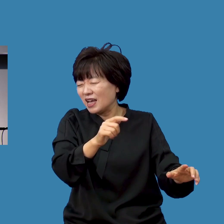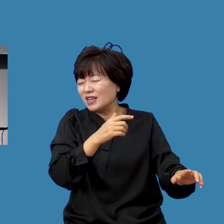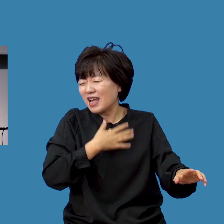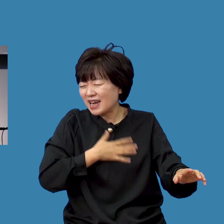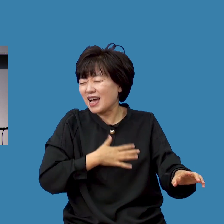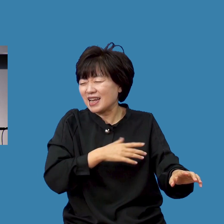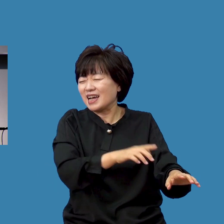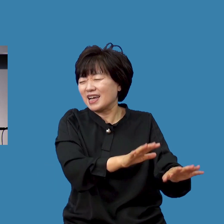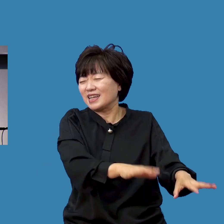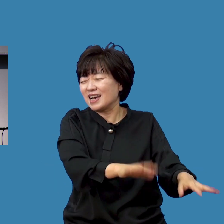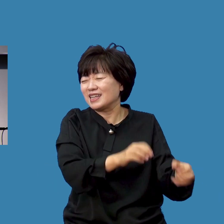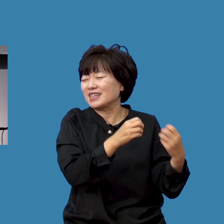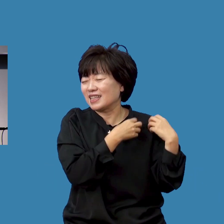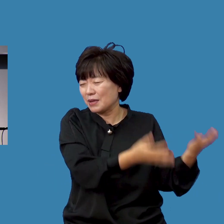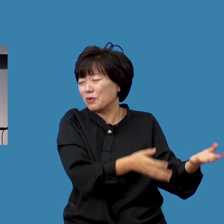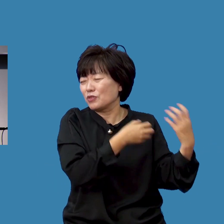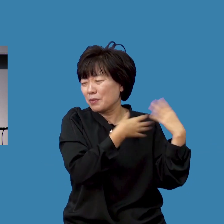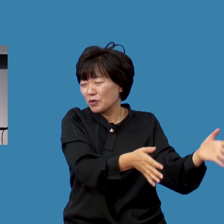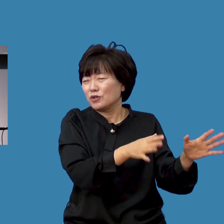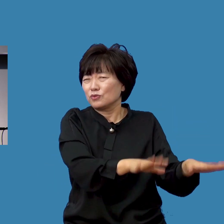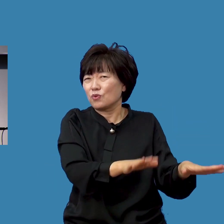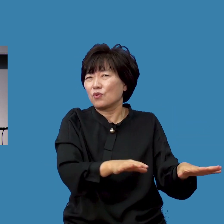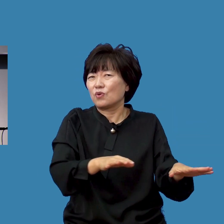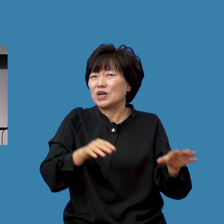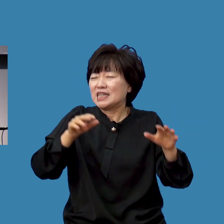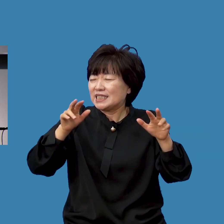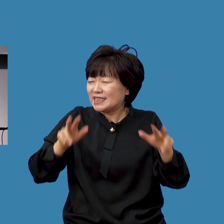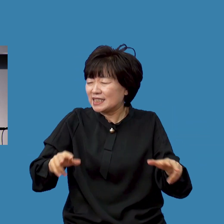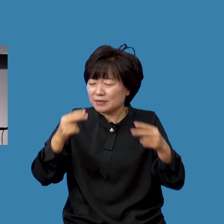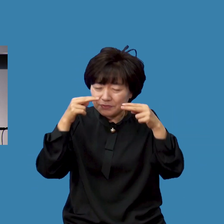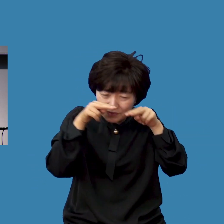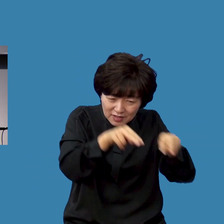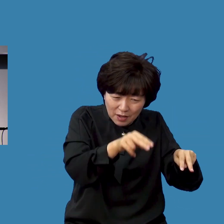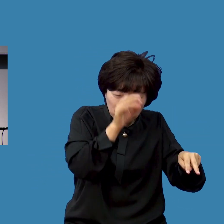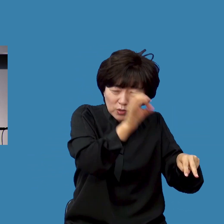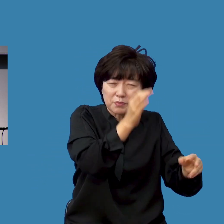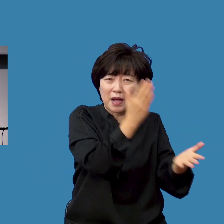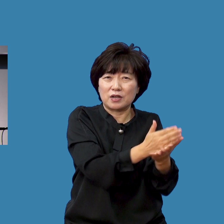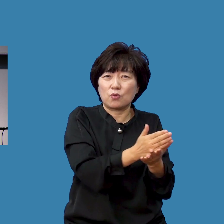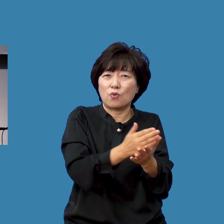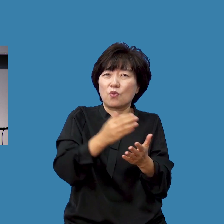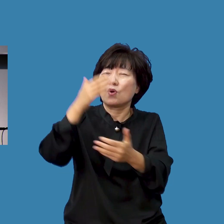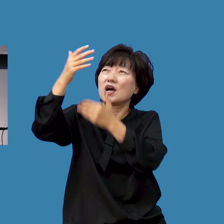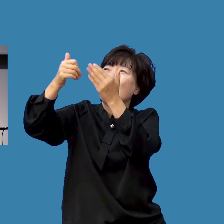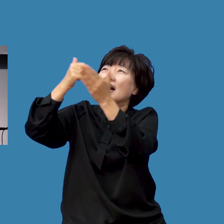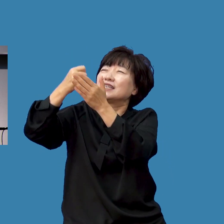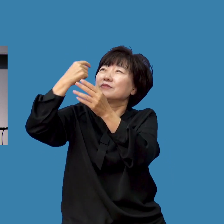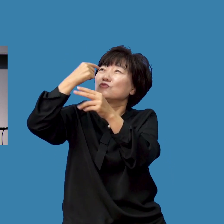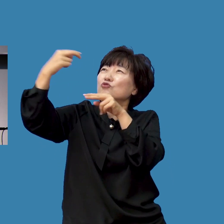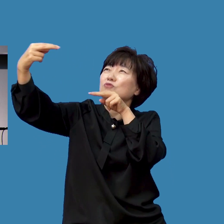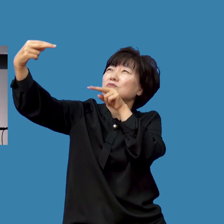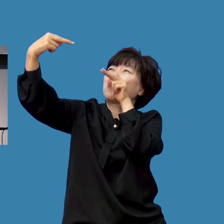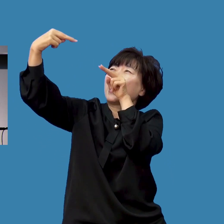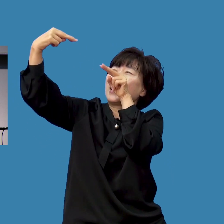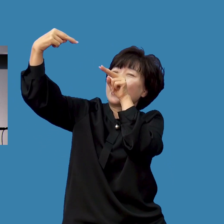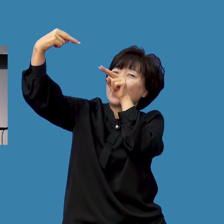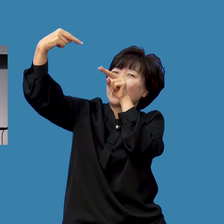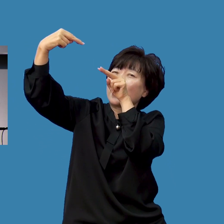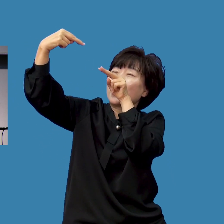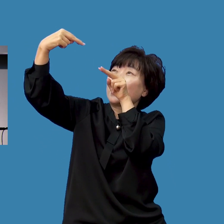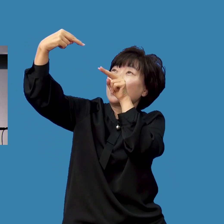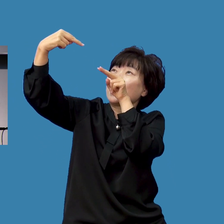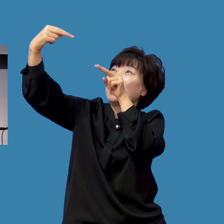이거 좋은 거 알아, 좋은 거 알아. 오케이 그거 내가 하는 일이야. 그렇지만 여전히 그거 보고 있지 말고 내